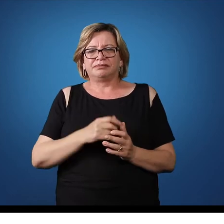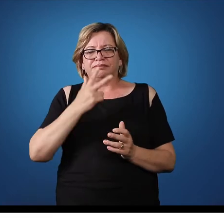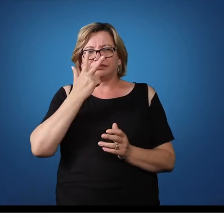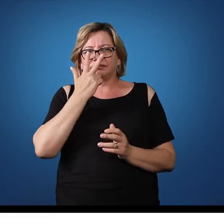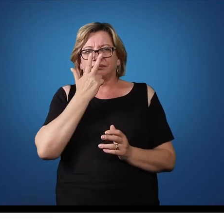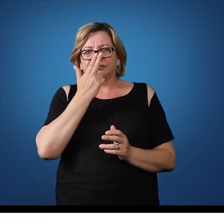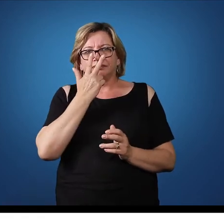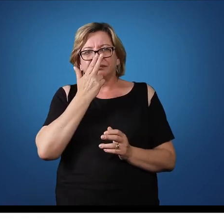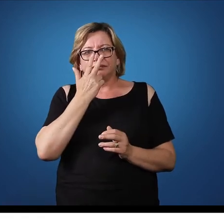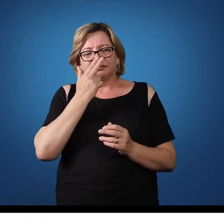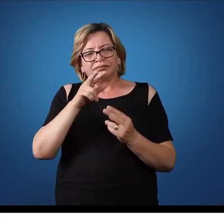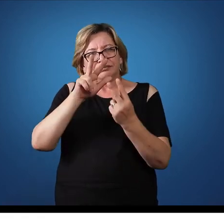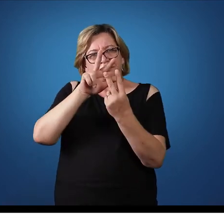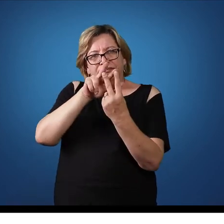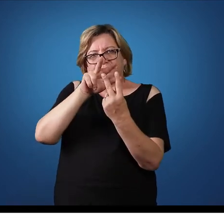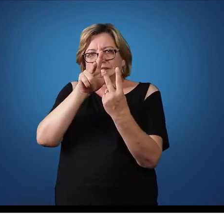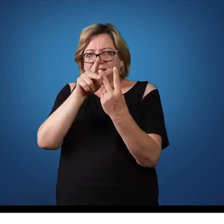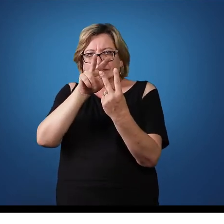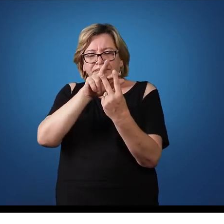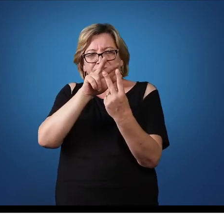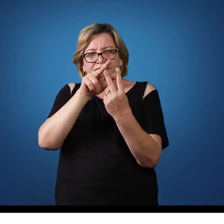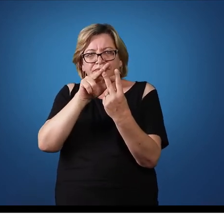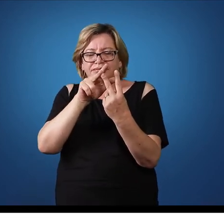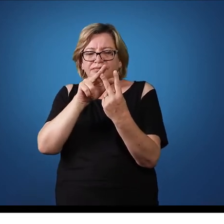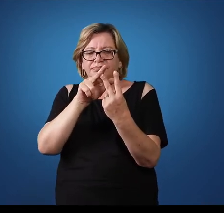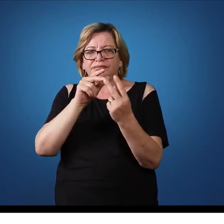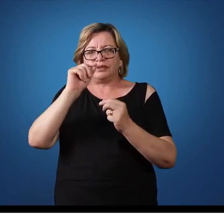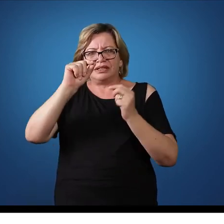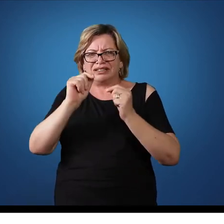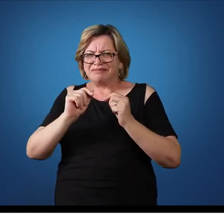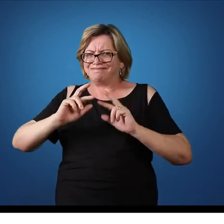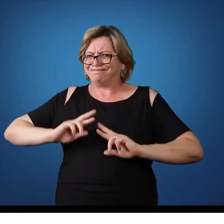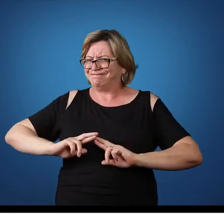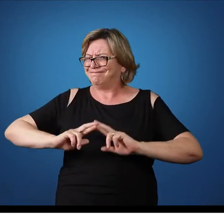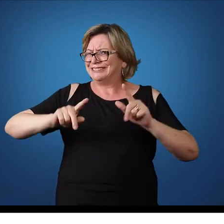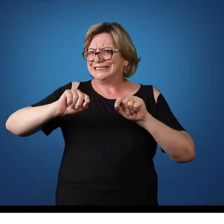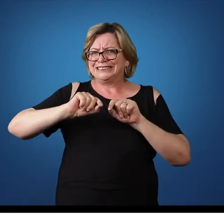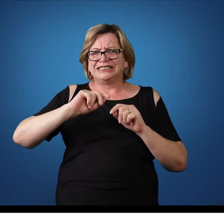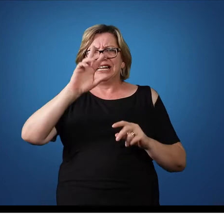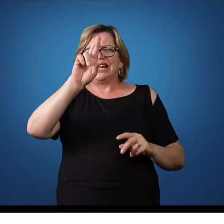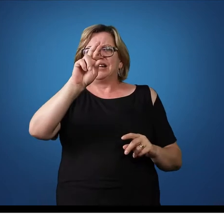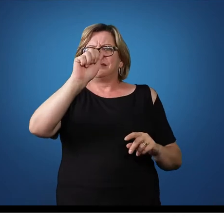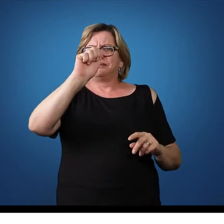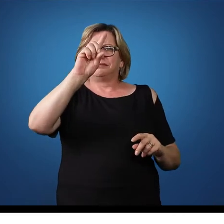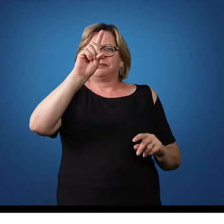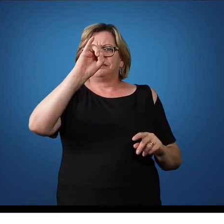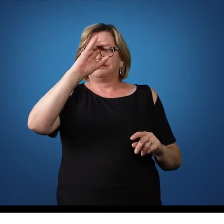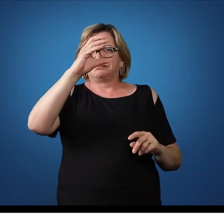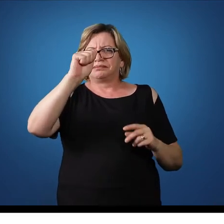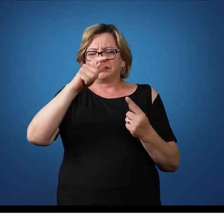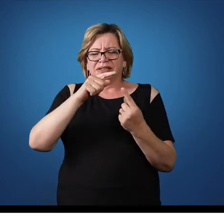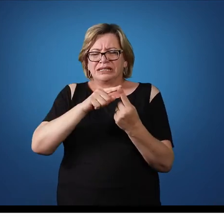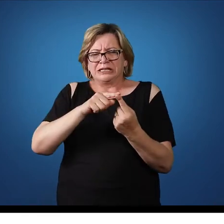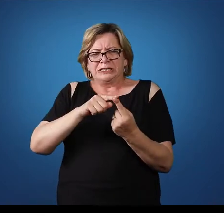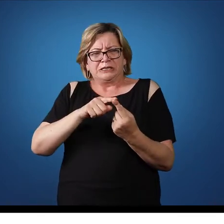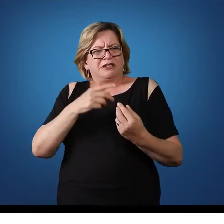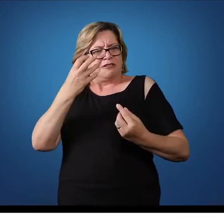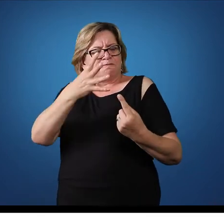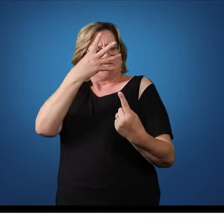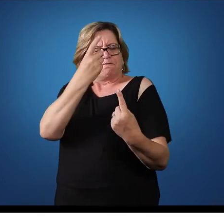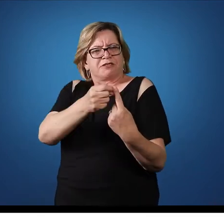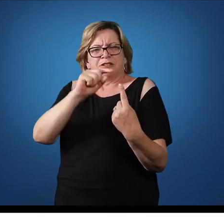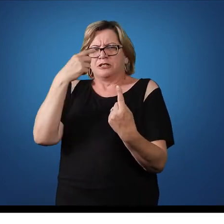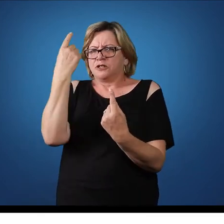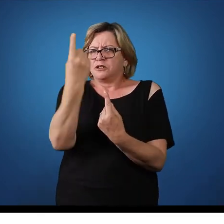que essas duas posições são ambas radicais. A gente ser puramente autonomista e dizer que a obra de